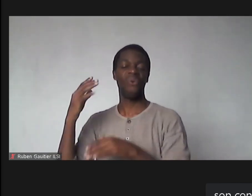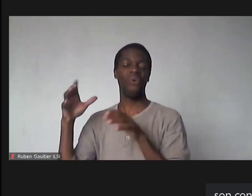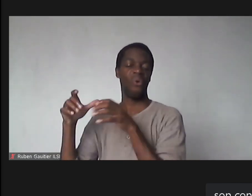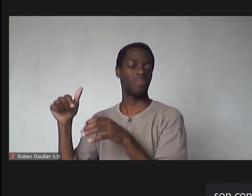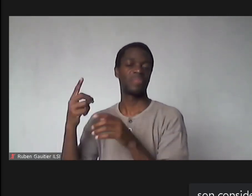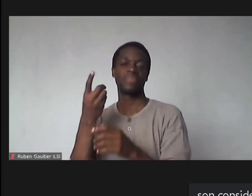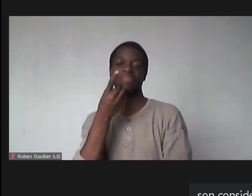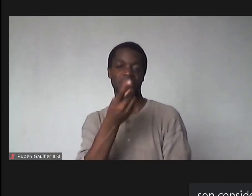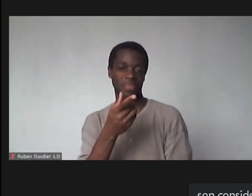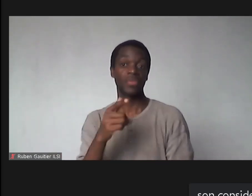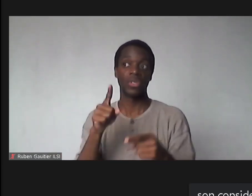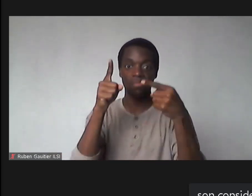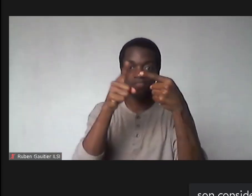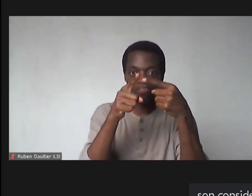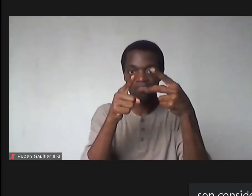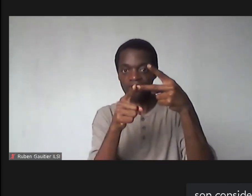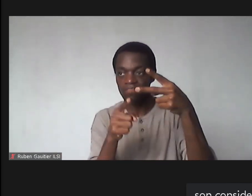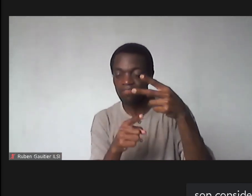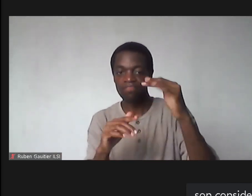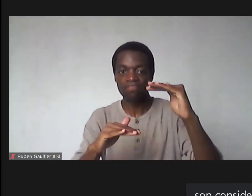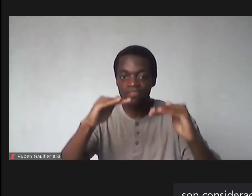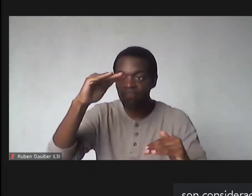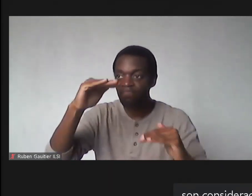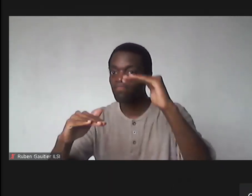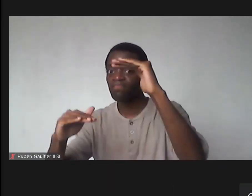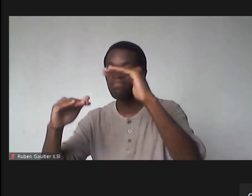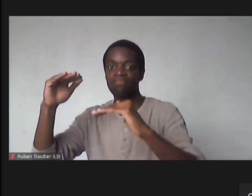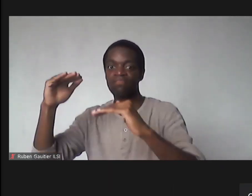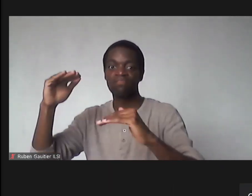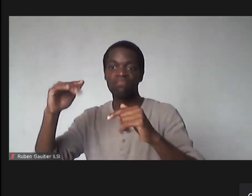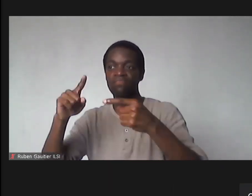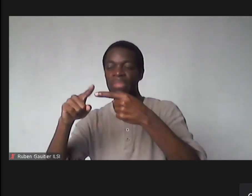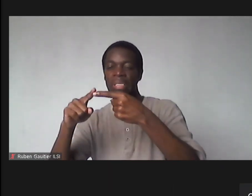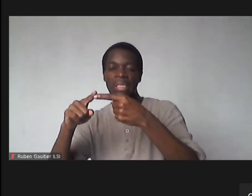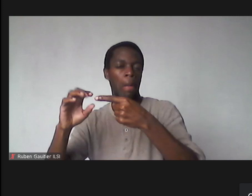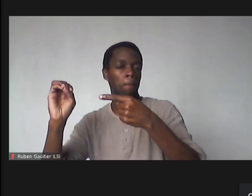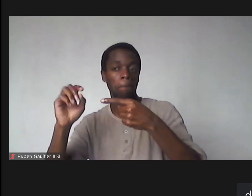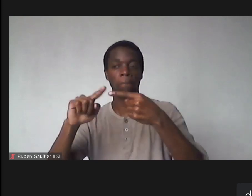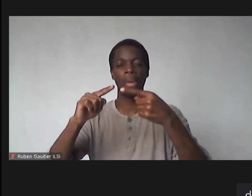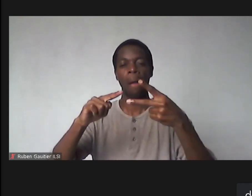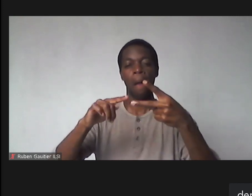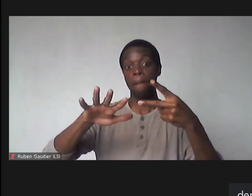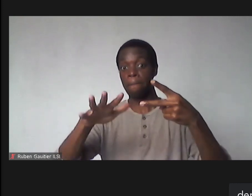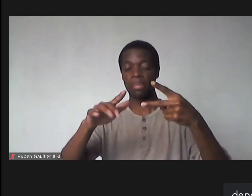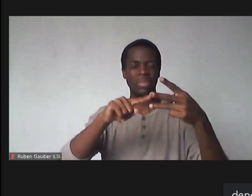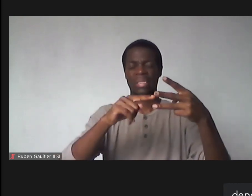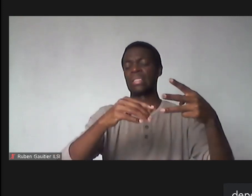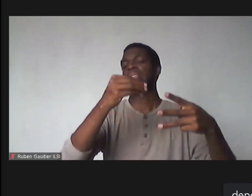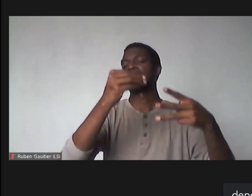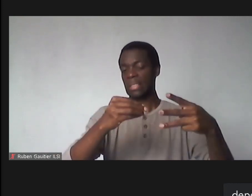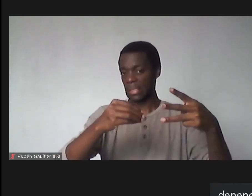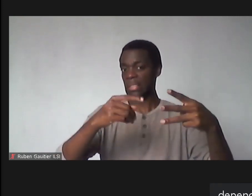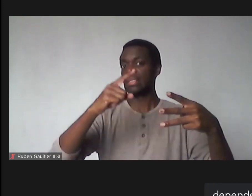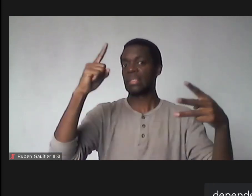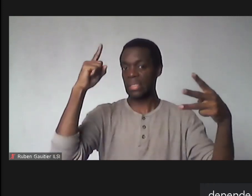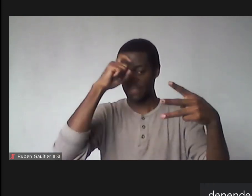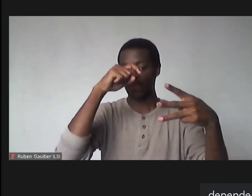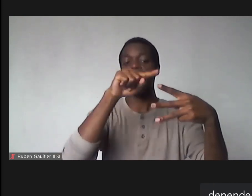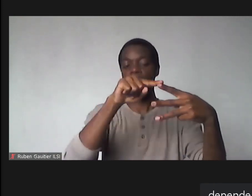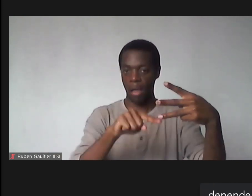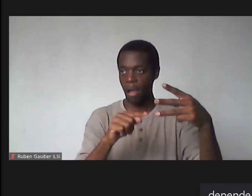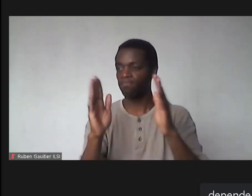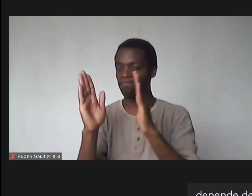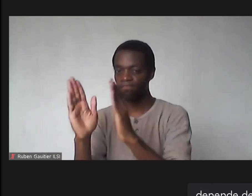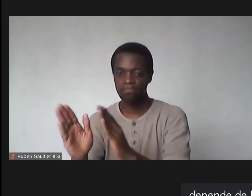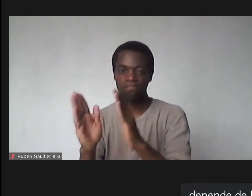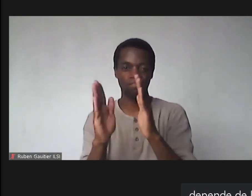la discapacidad. Depende también de la política que va a establecer y del recorte temático que quiere hacer. Pero la